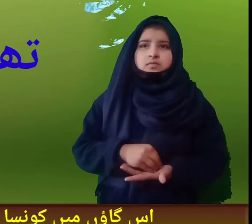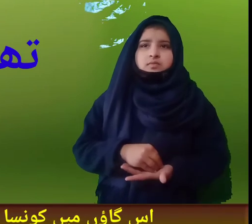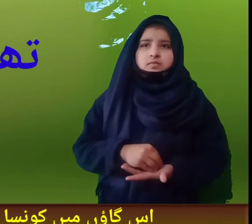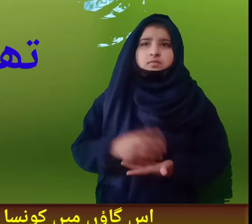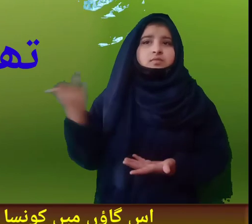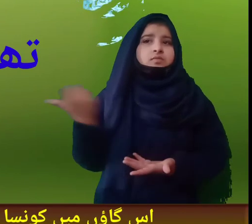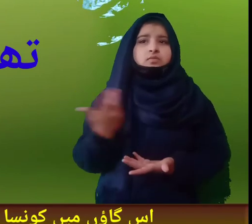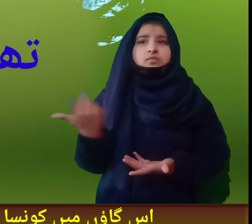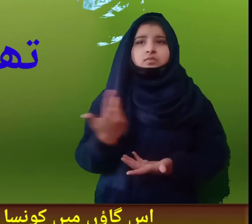कौन सा